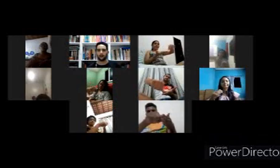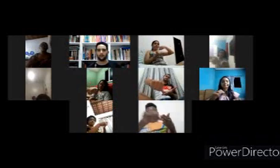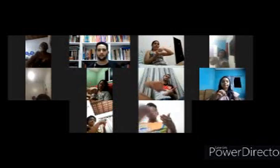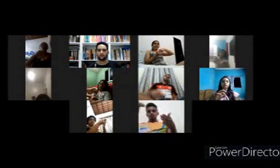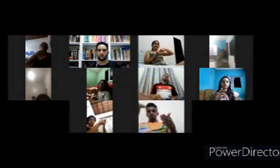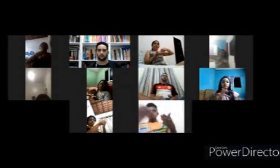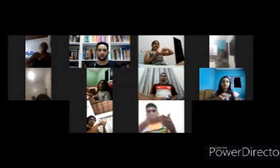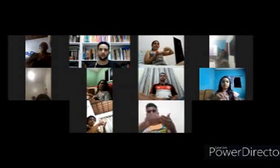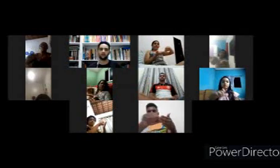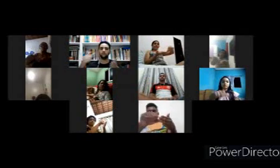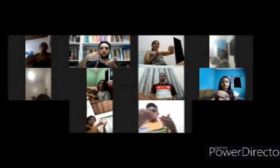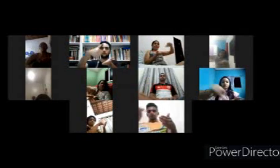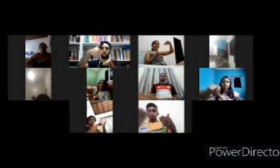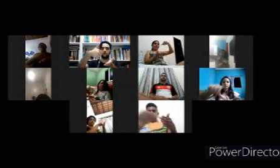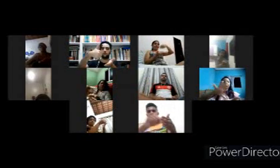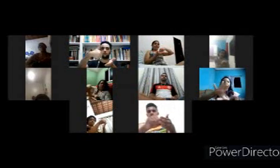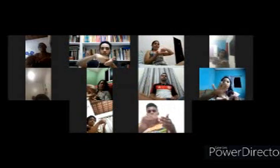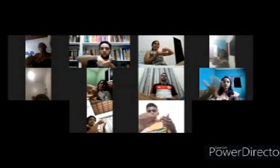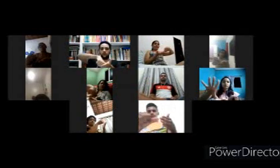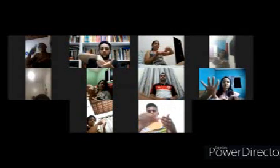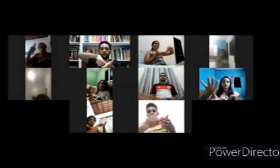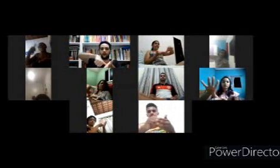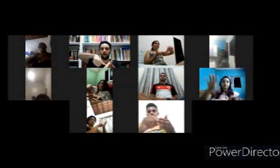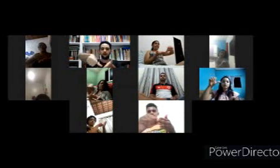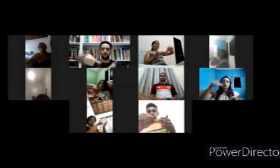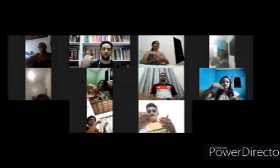Polegar passando na outra mão. O dedo polegar.